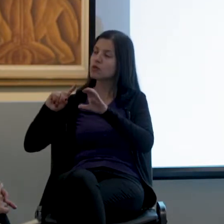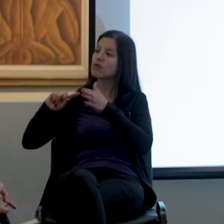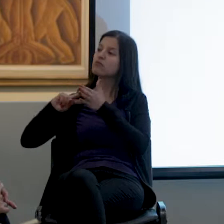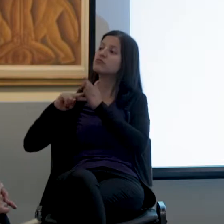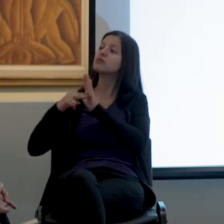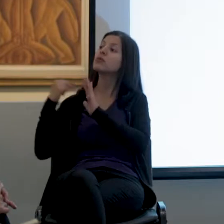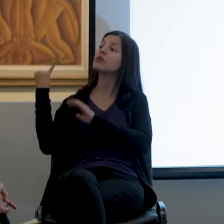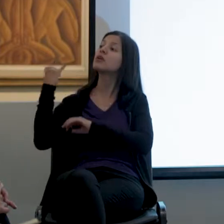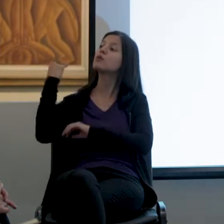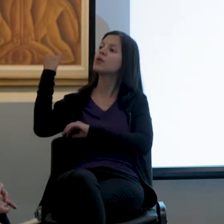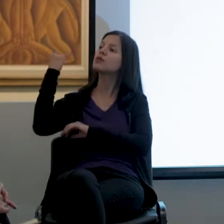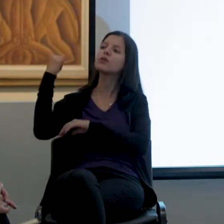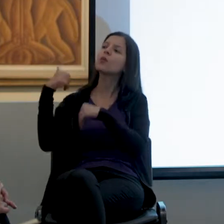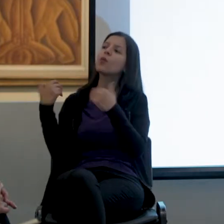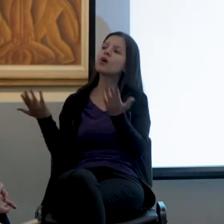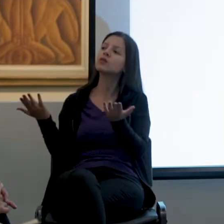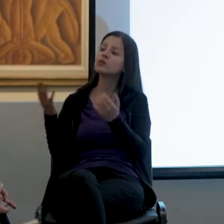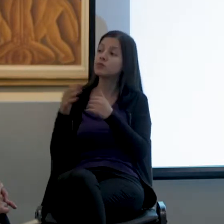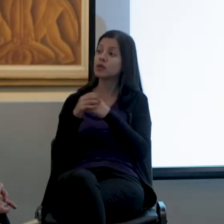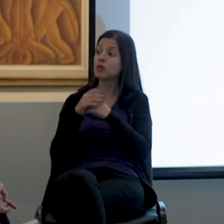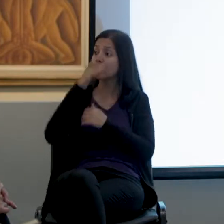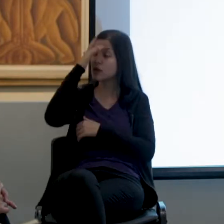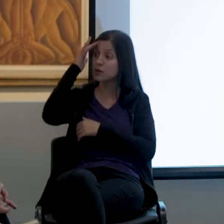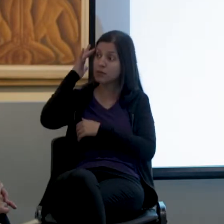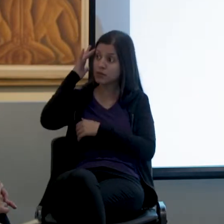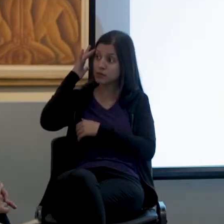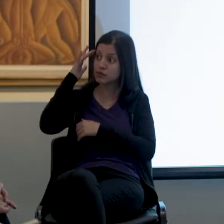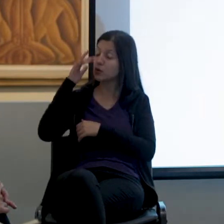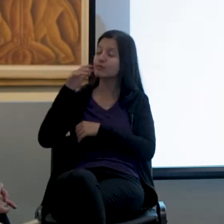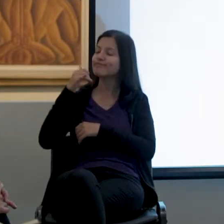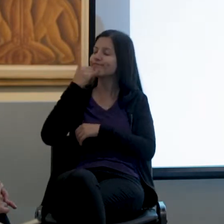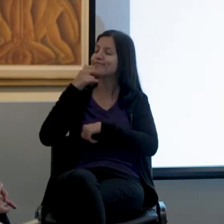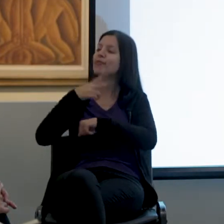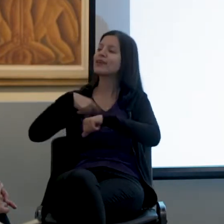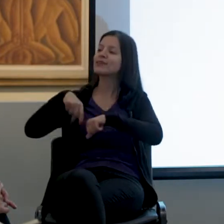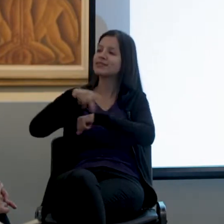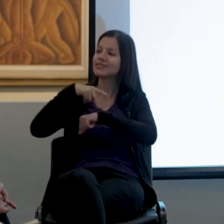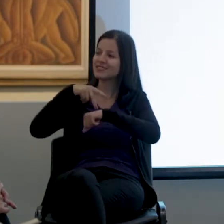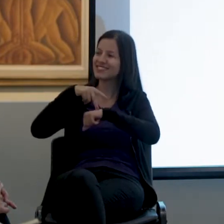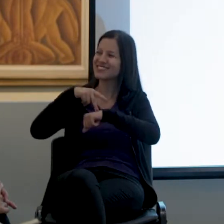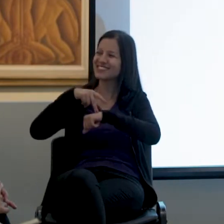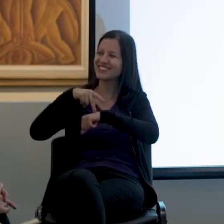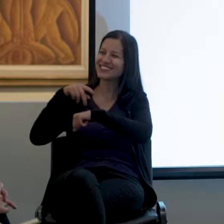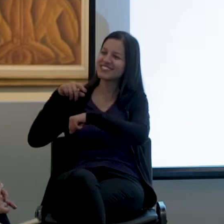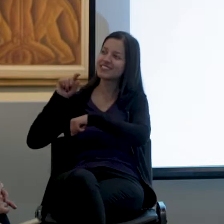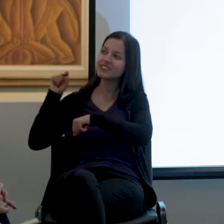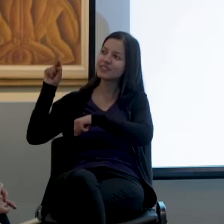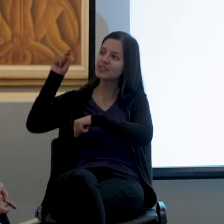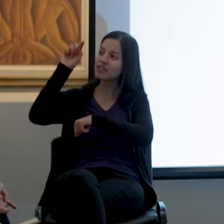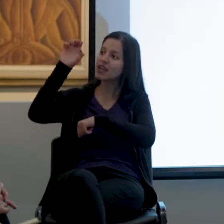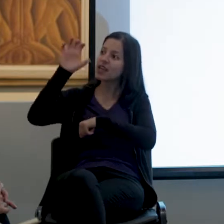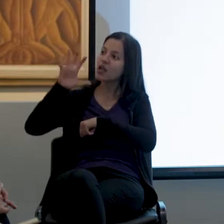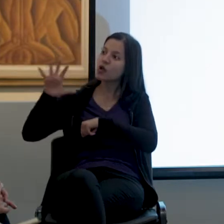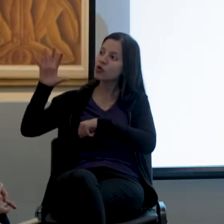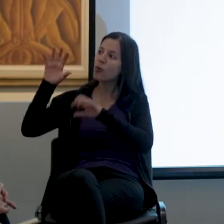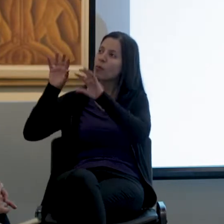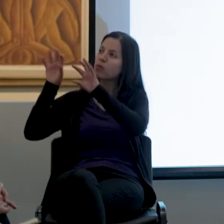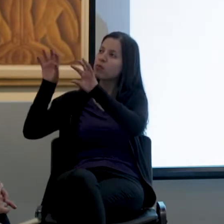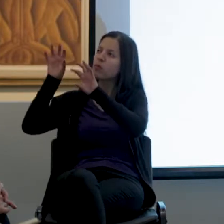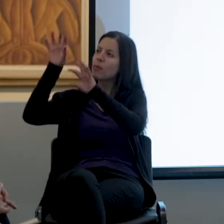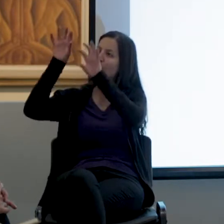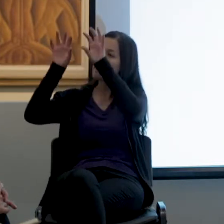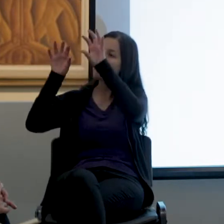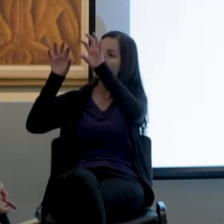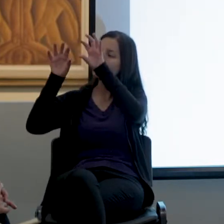quando os estados nacionais, os países, vamos chamar assim, começam a se formar dentro da Europa. Alguns se formaram